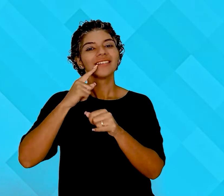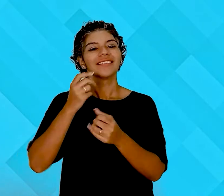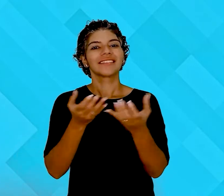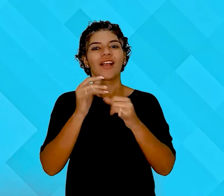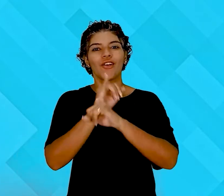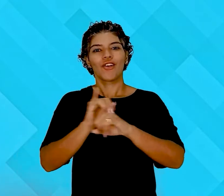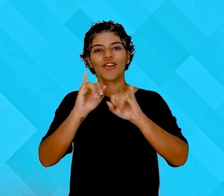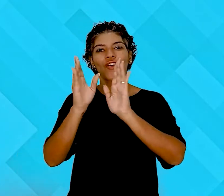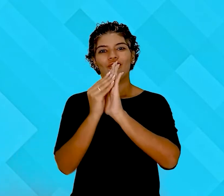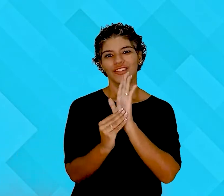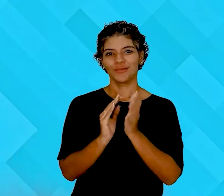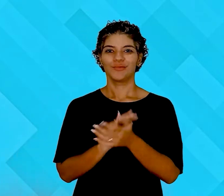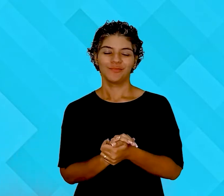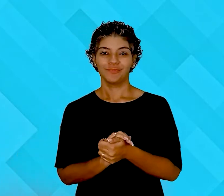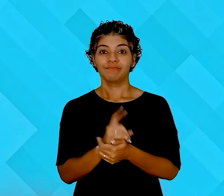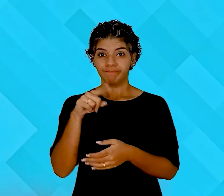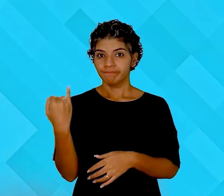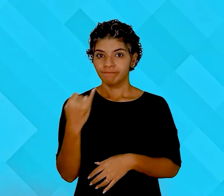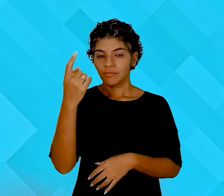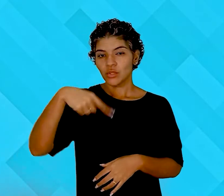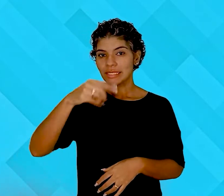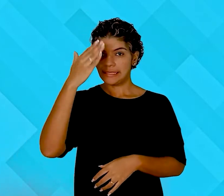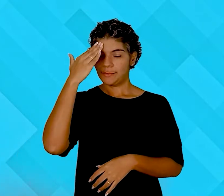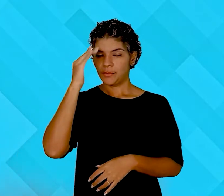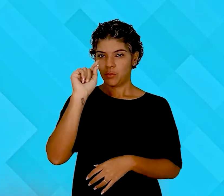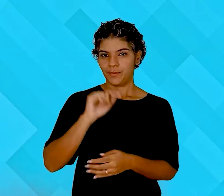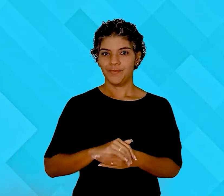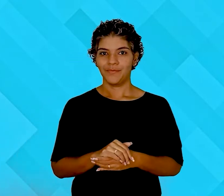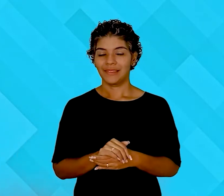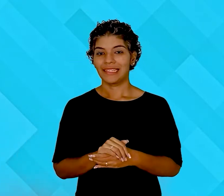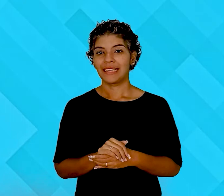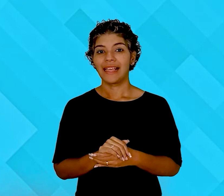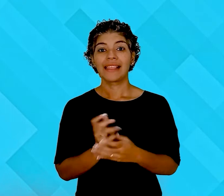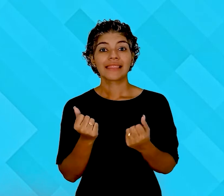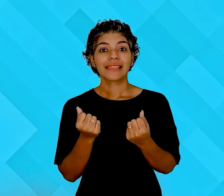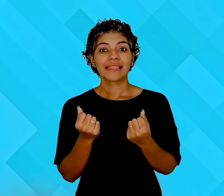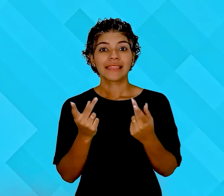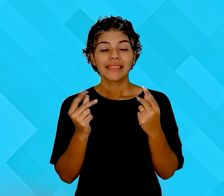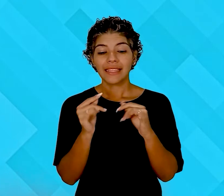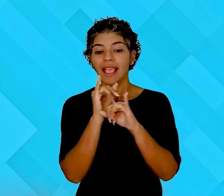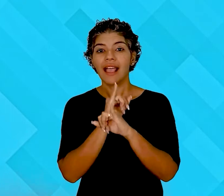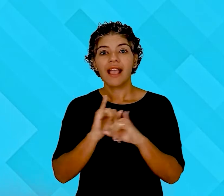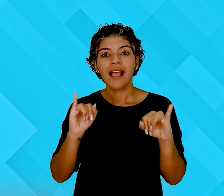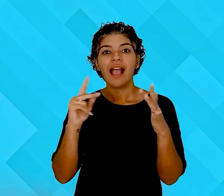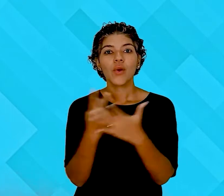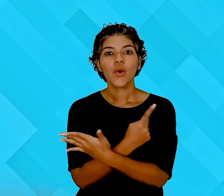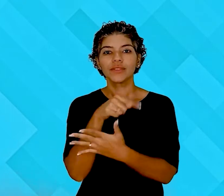gente visualizar é que nada que acontece no digital acontece por acaso. Absolutamente nada. É tudo